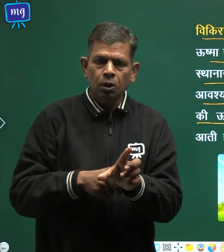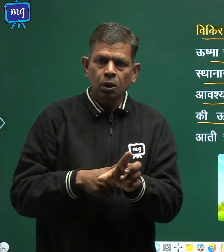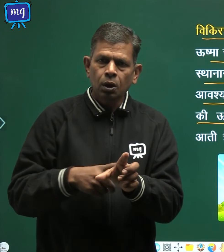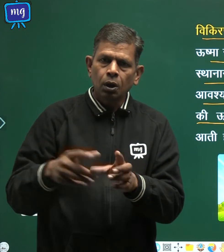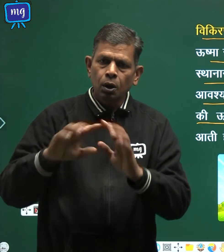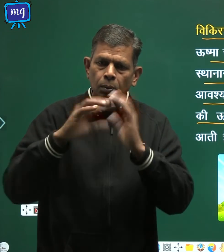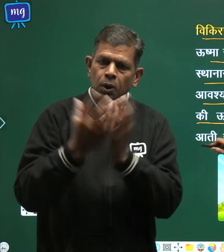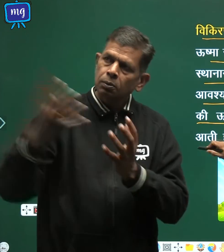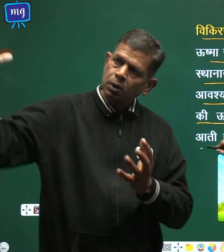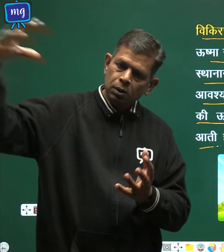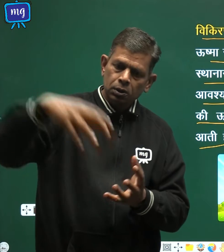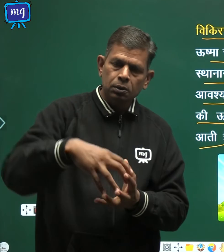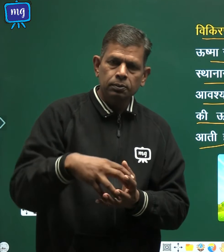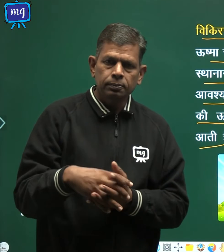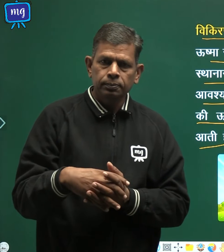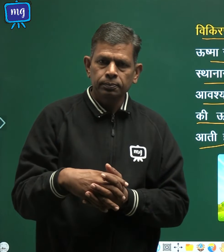पृथ्वी पर आती हैं।